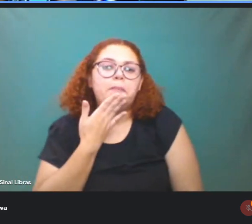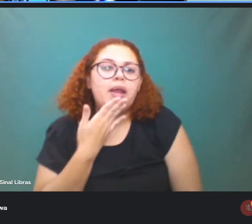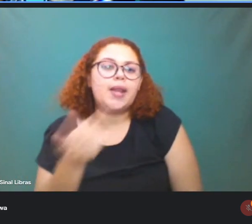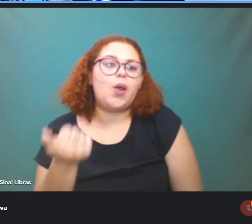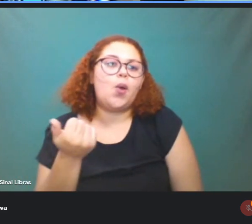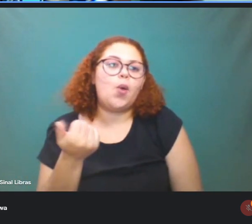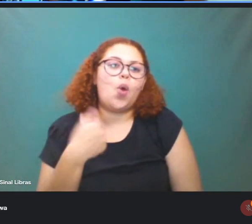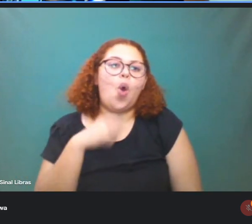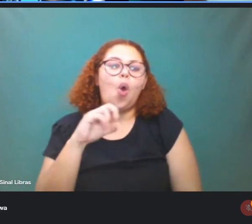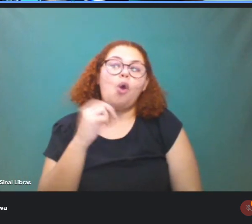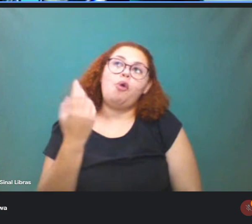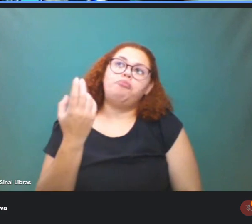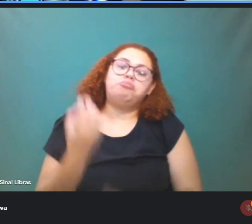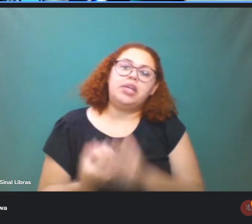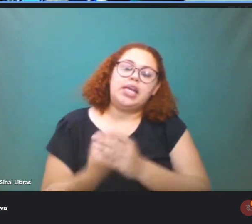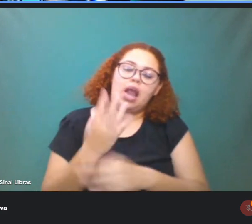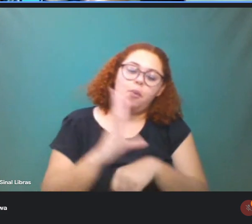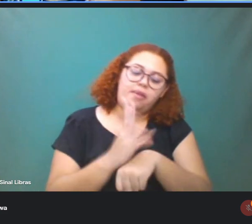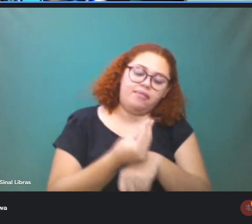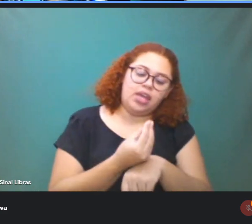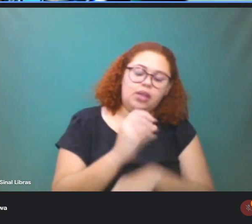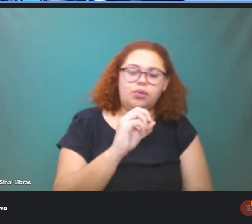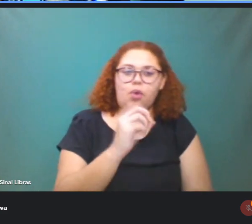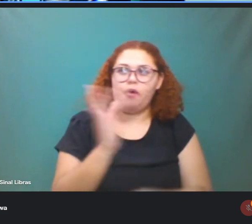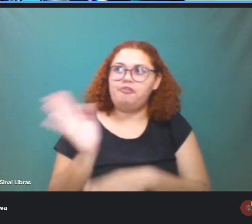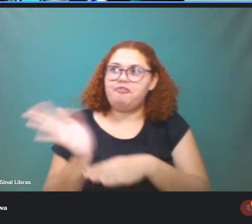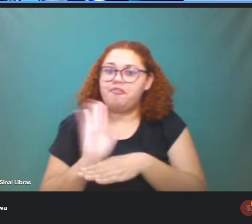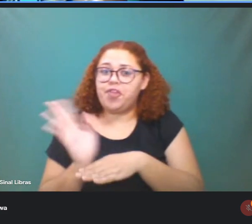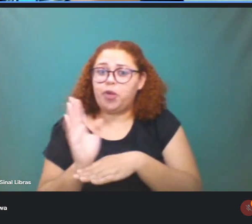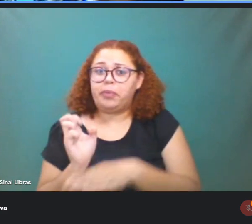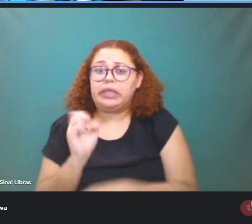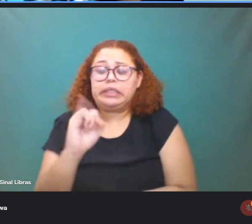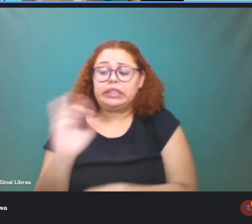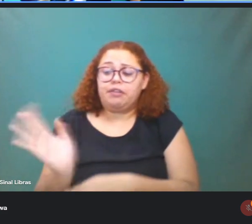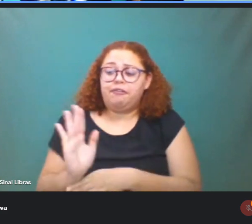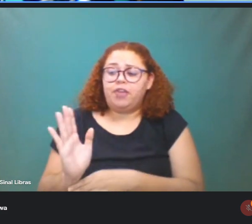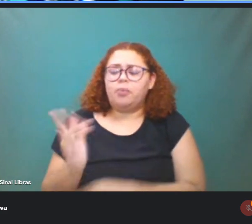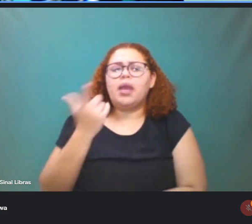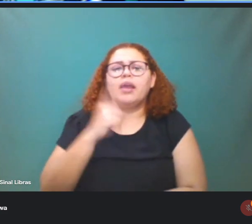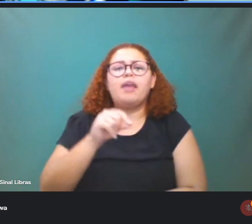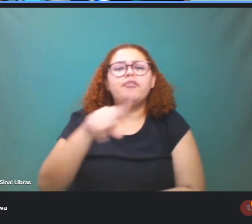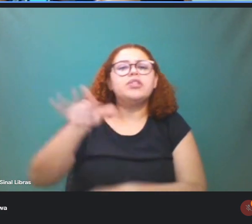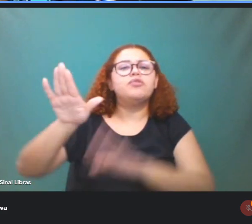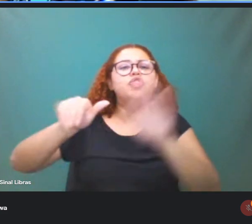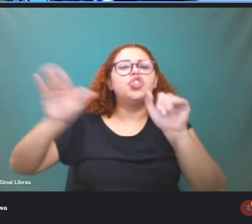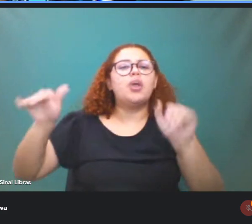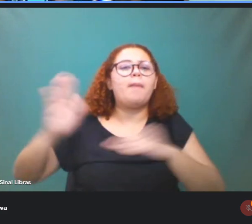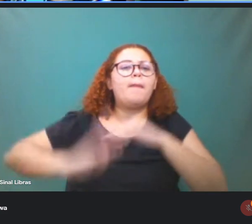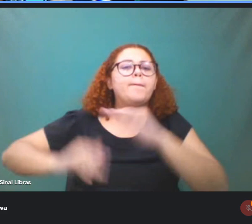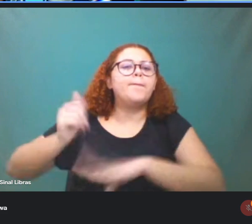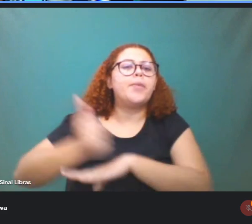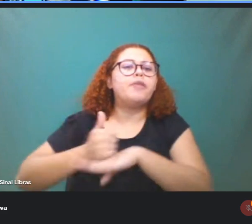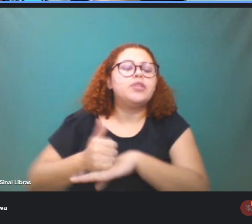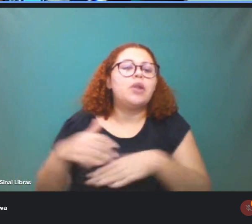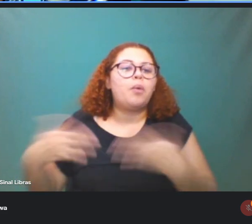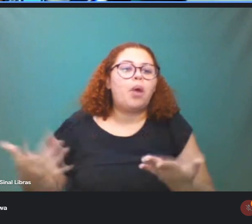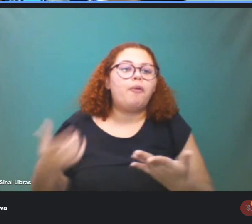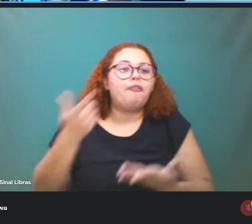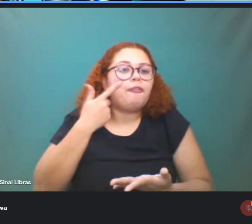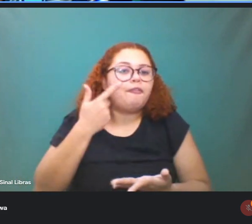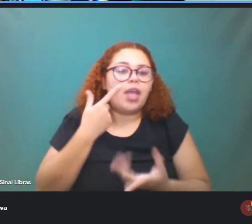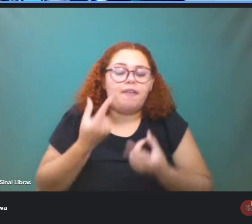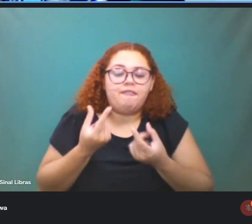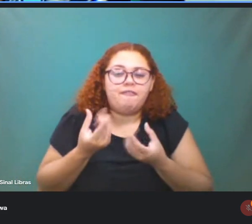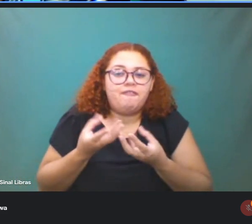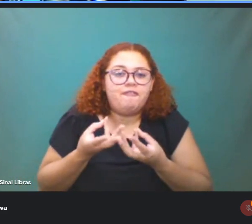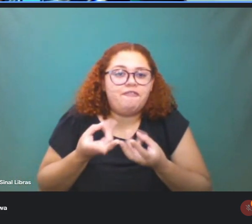é um filme, quem vocês vão chamar para trabalhar, quem vai chamar para atuar, onde vocês querem gravar, vai fazendo orçamento, quantas pessoas